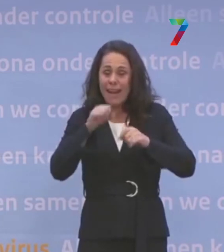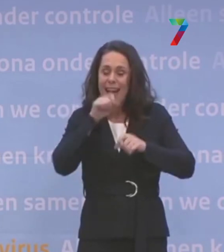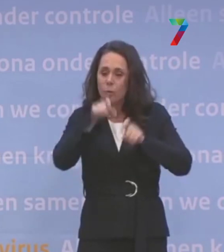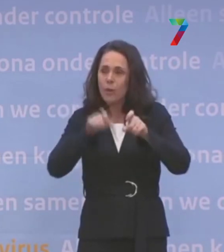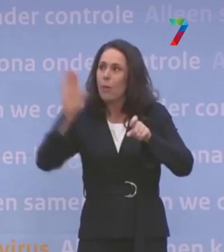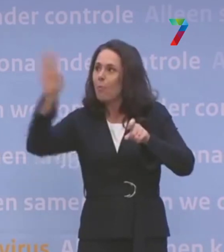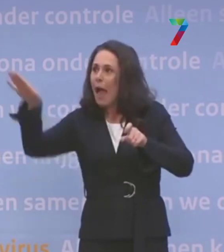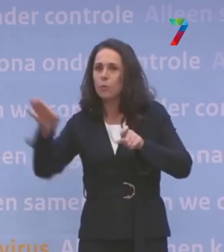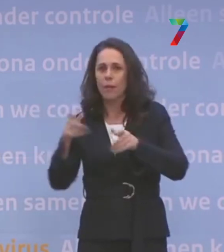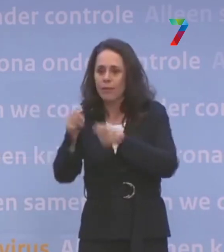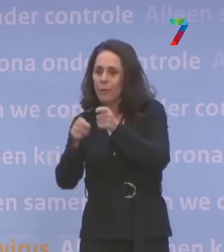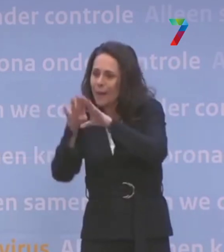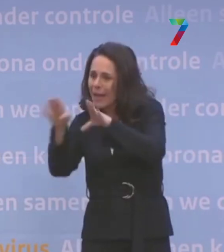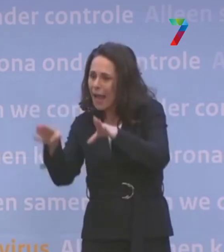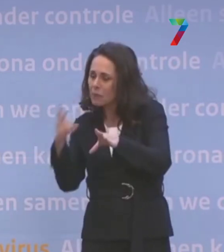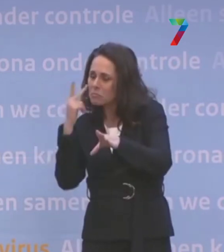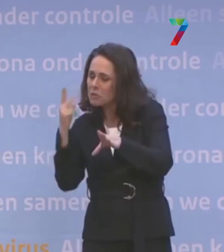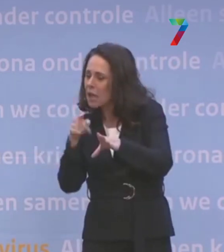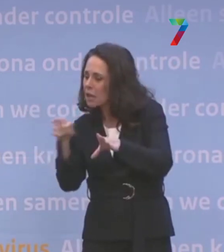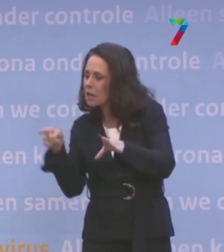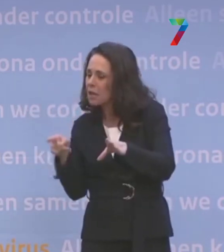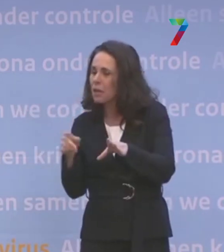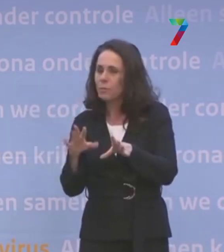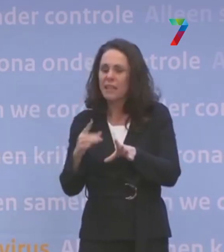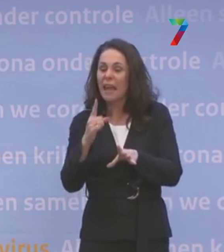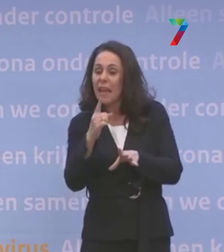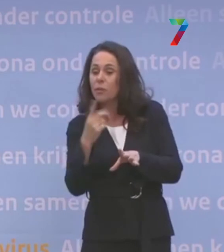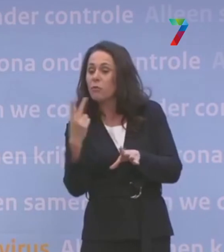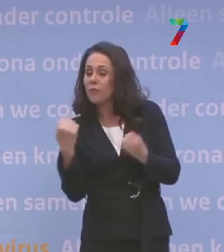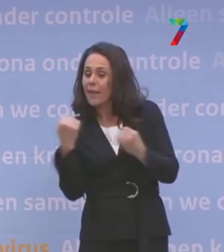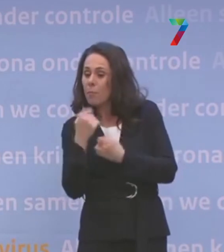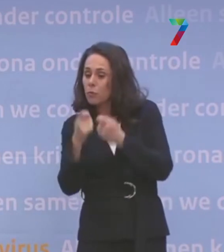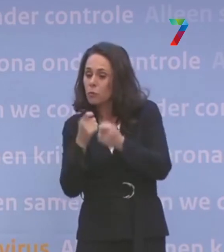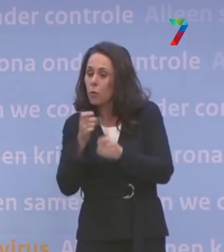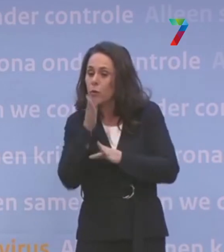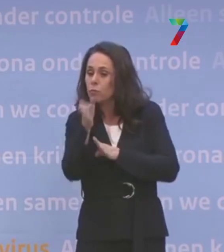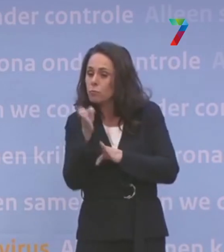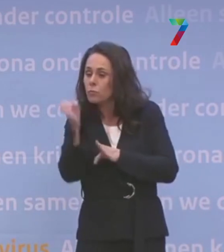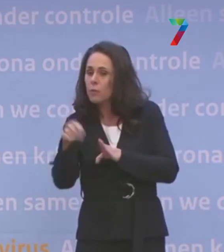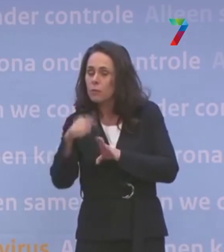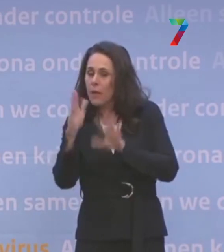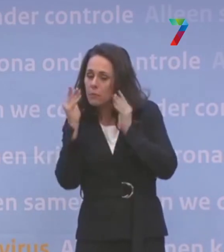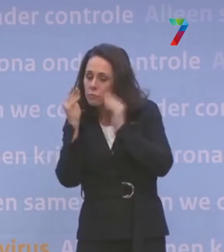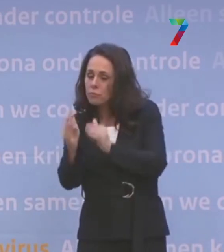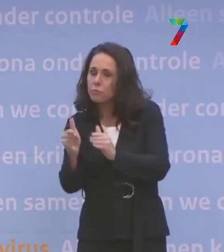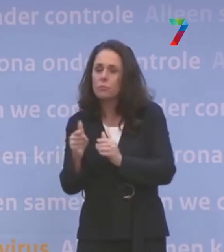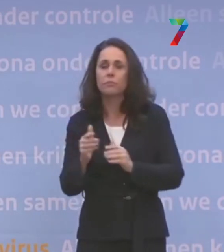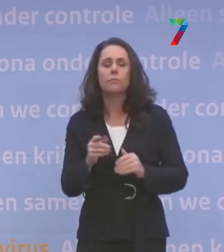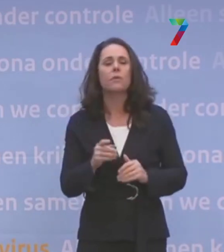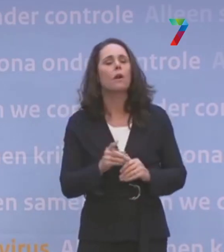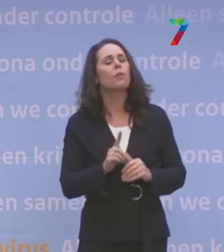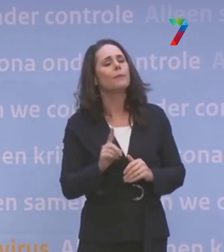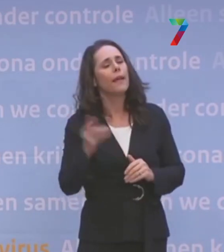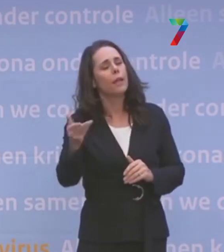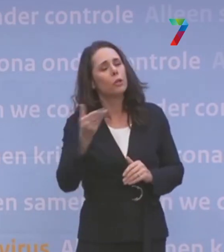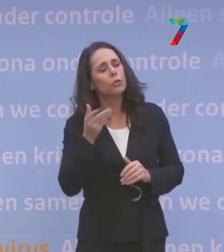verpleeghuizen? Of je niet moet zeggen, joh, dit zijn de één of twee familieleden, mantelzorgers die daar naartoe gaan, dat je dat meer toespitst. Dus dan is het inderdaad zo, mensen